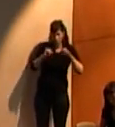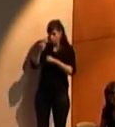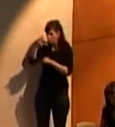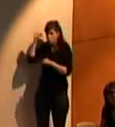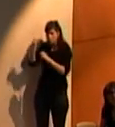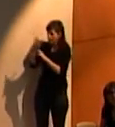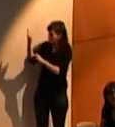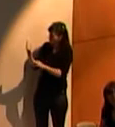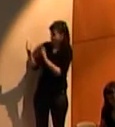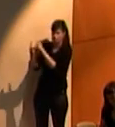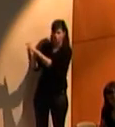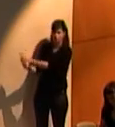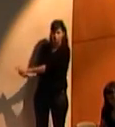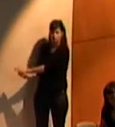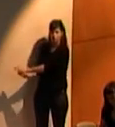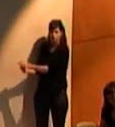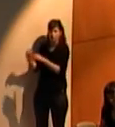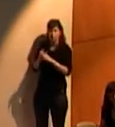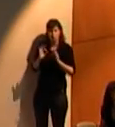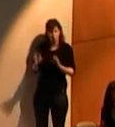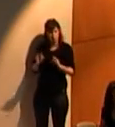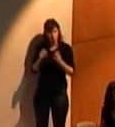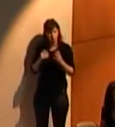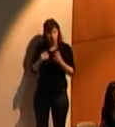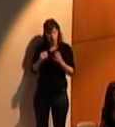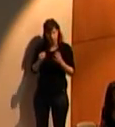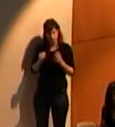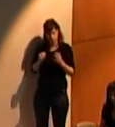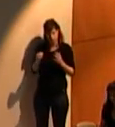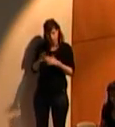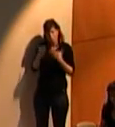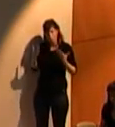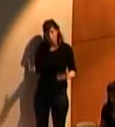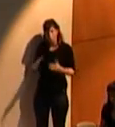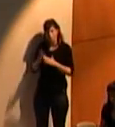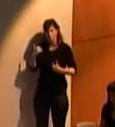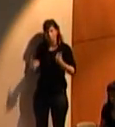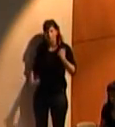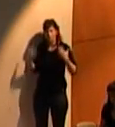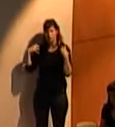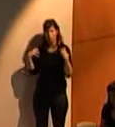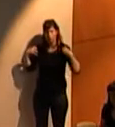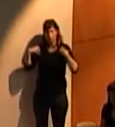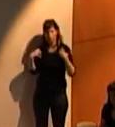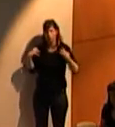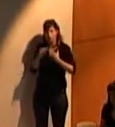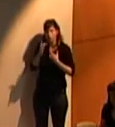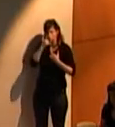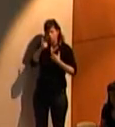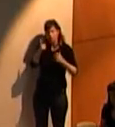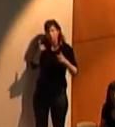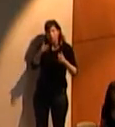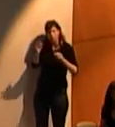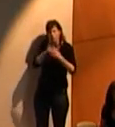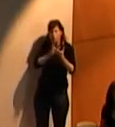la personne. Donc aujourd'hui, le handicap moteur est de mieux en mieux pris en considération